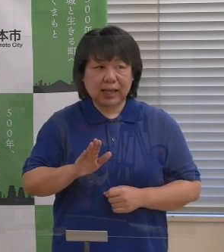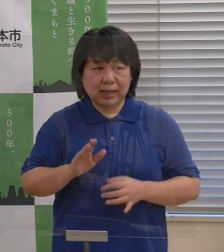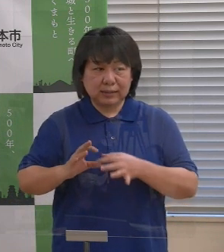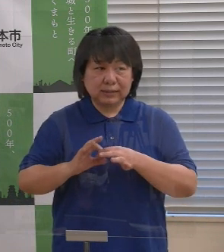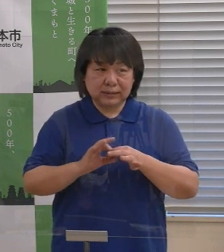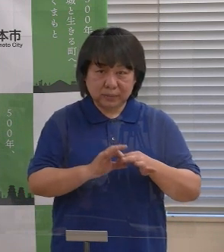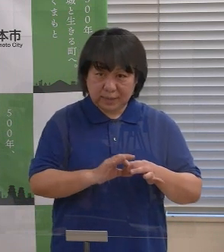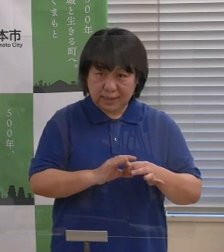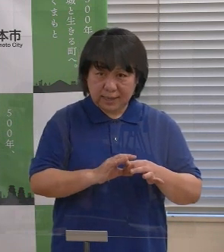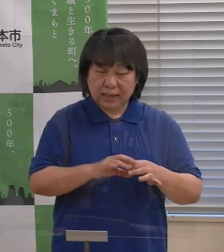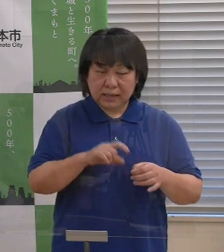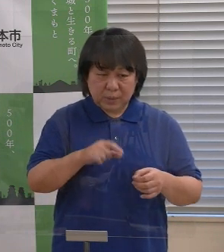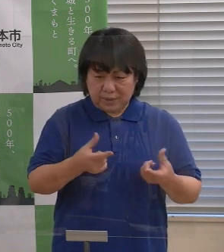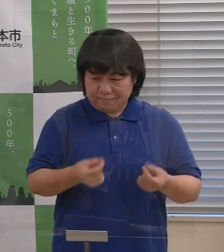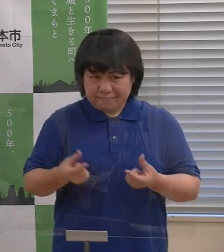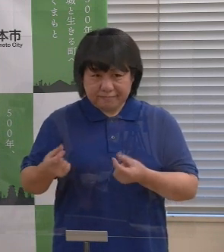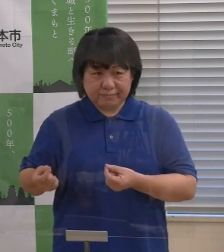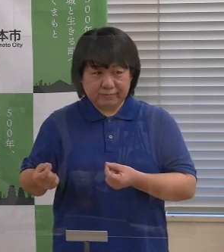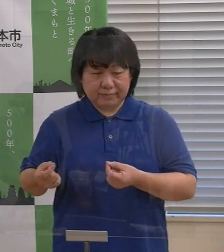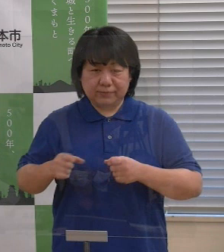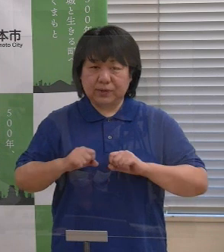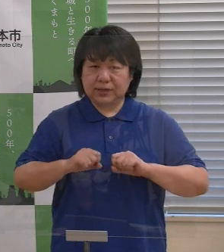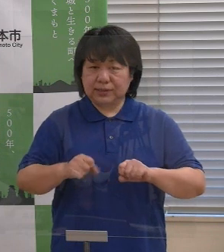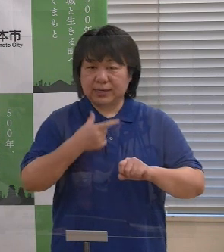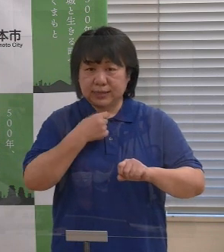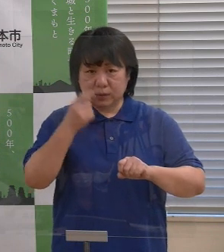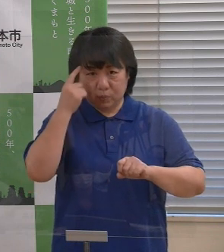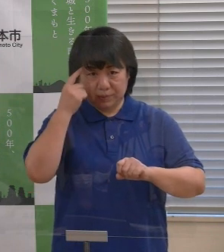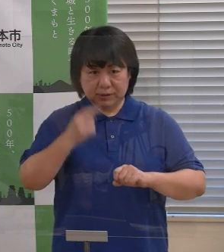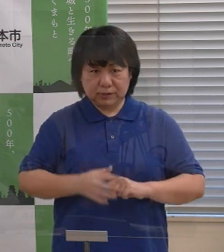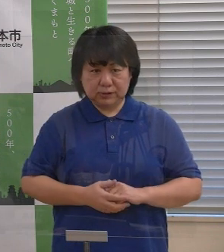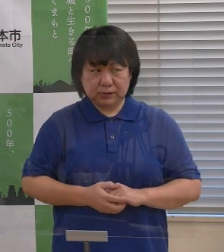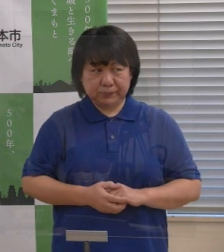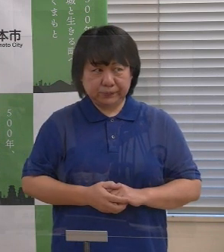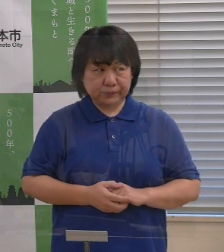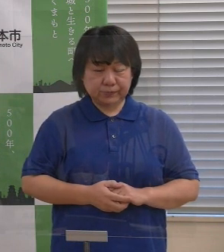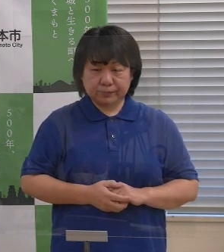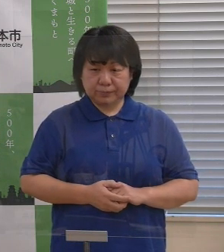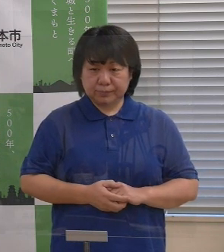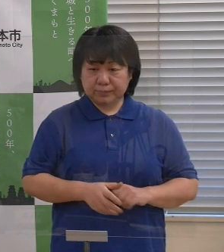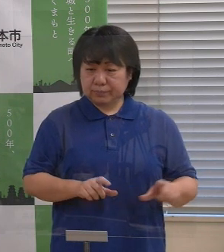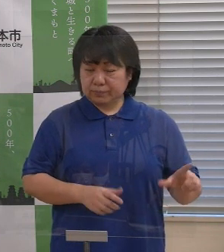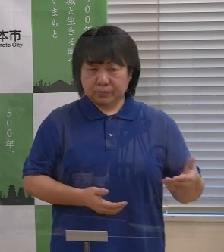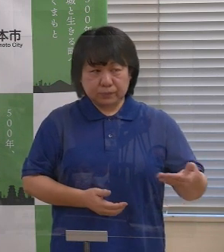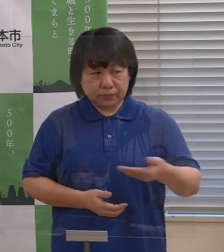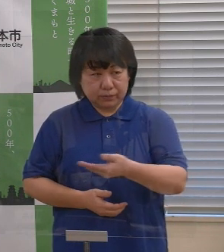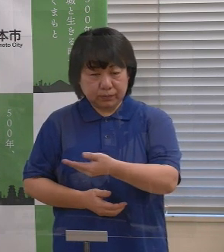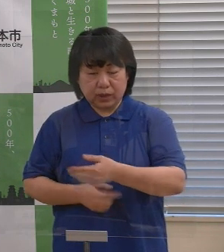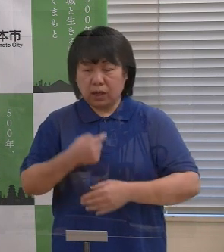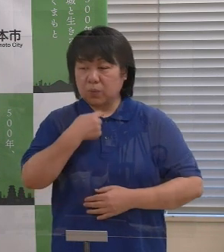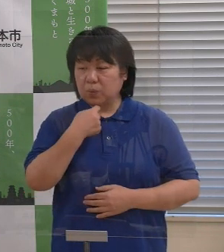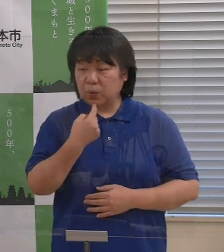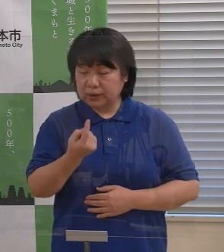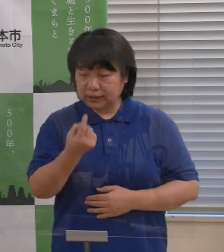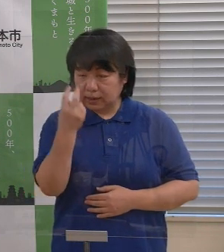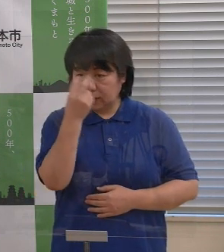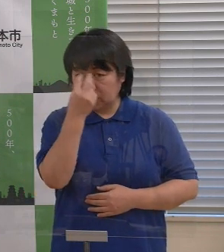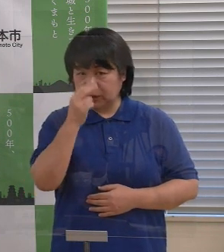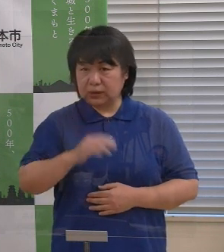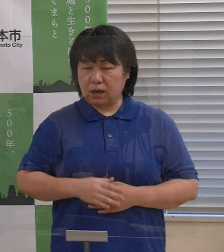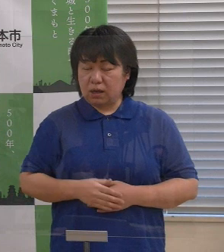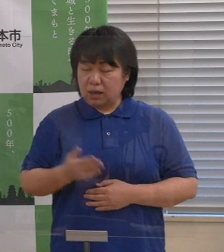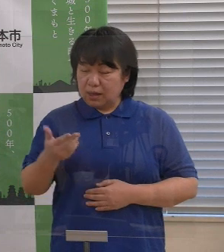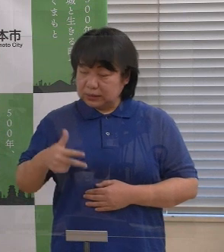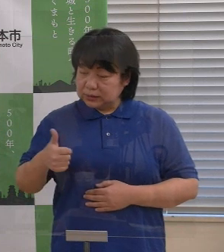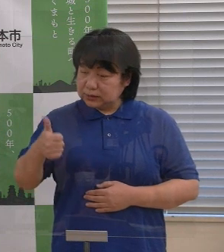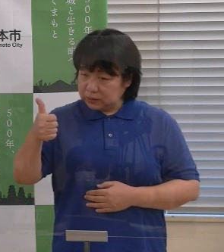をですね、徹底をしていきたいというふうに思っています。 もう一点確認したいのは、市長がお知りになったのは